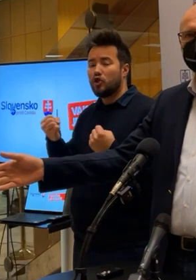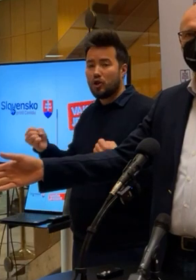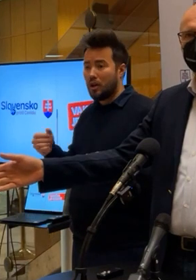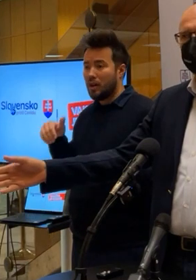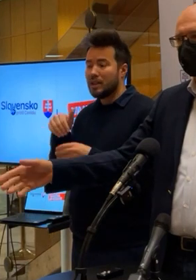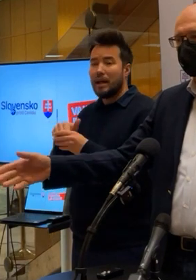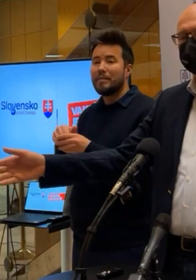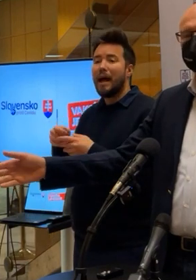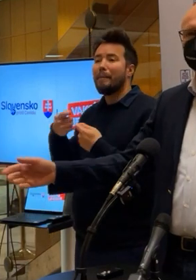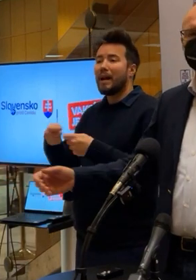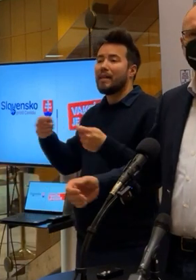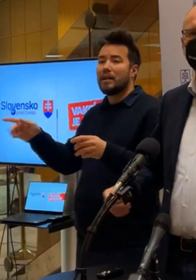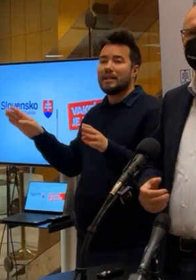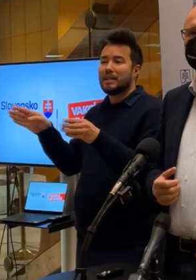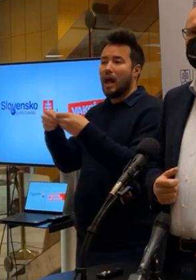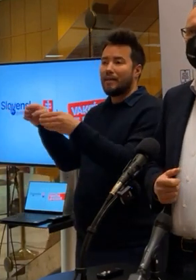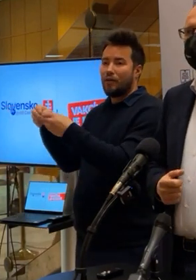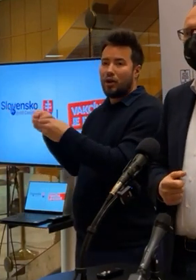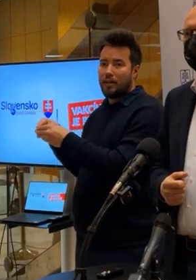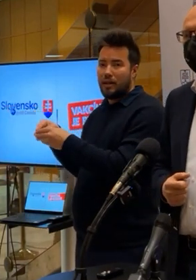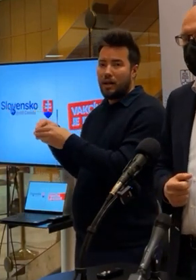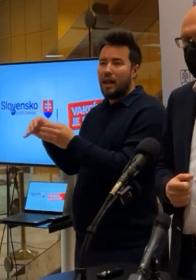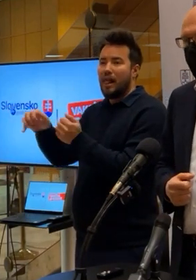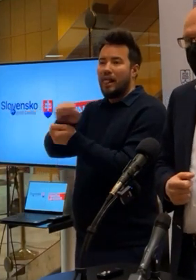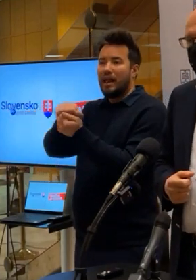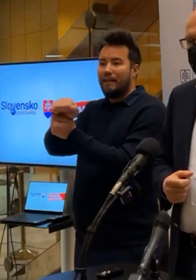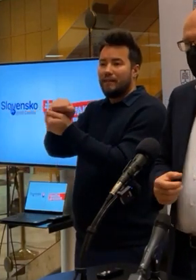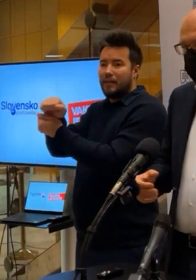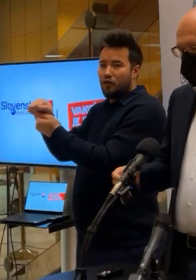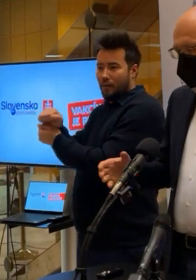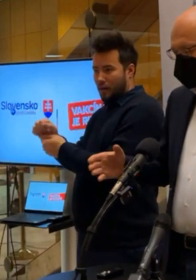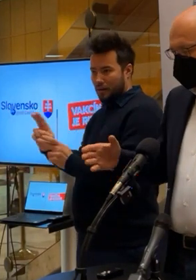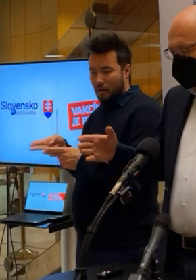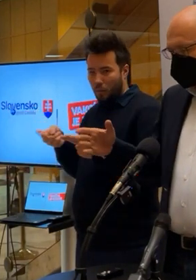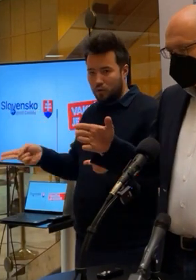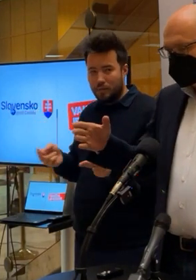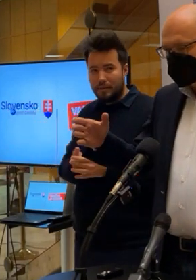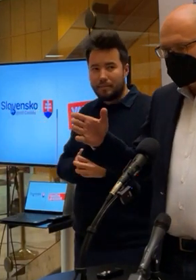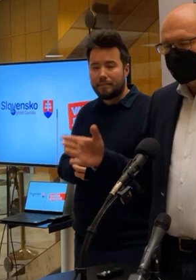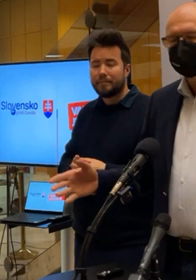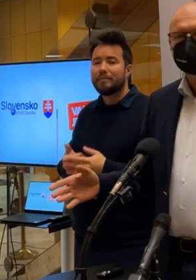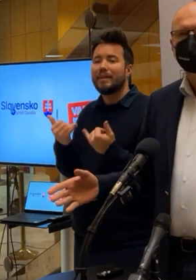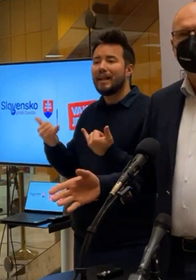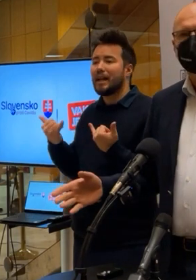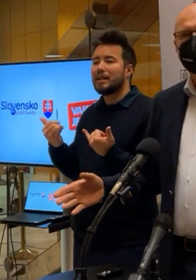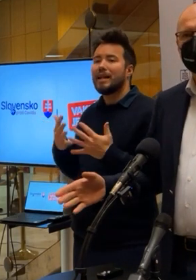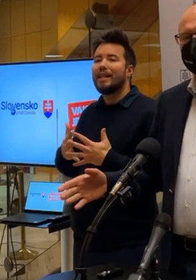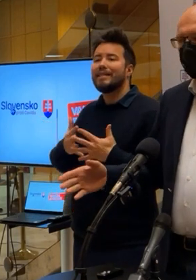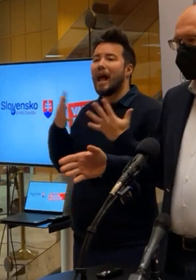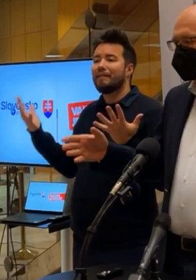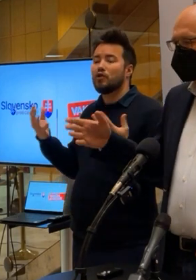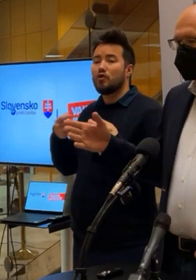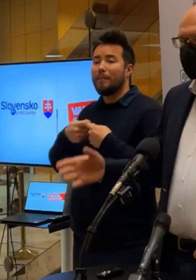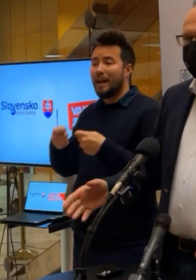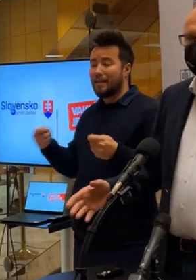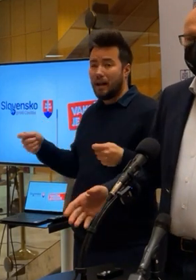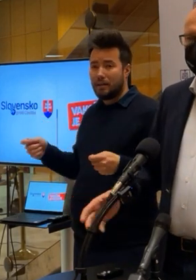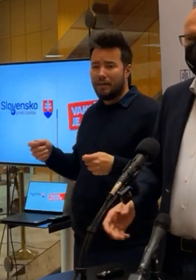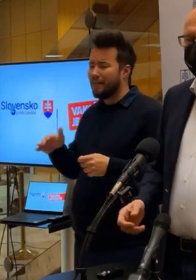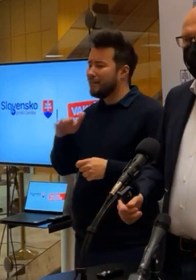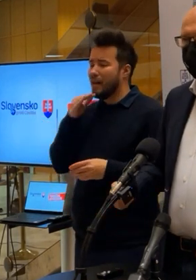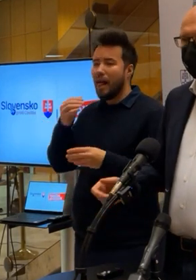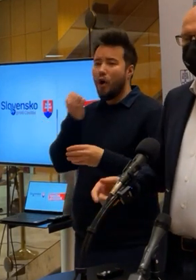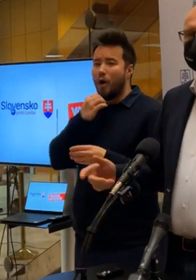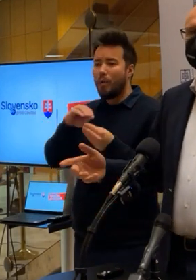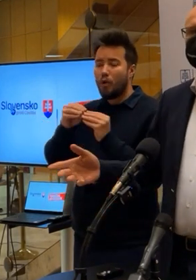predajne zatvorené a takýmto spôsobom ich postupne likvidovať. Teraz je najväčší predaj, máte x predajní,